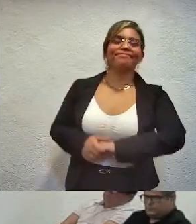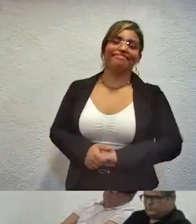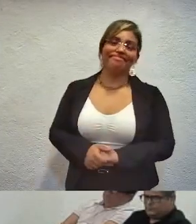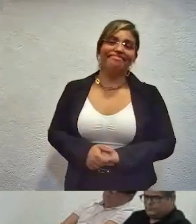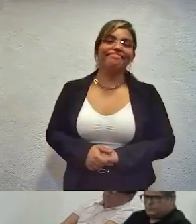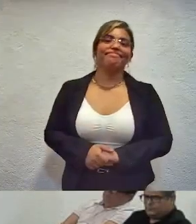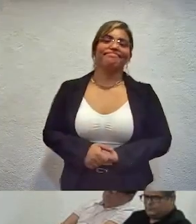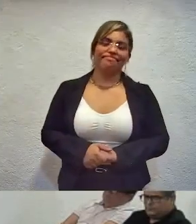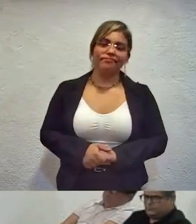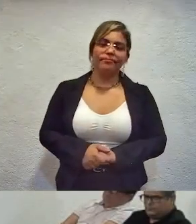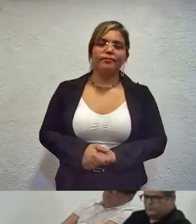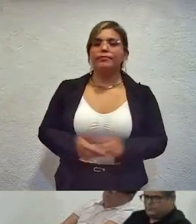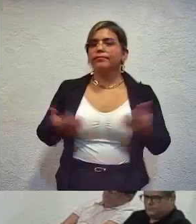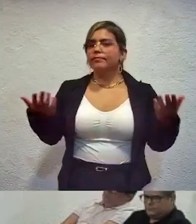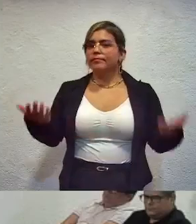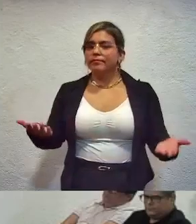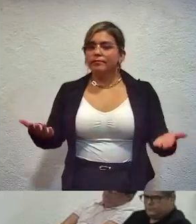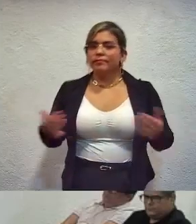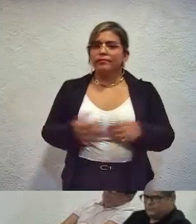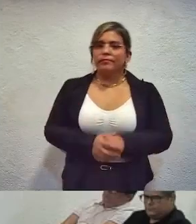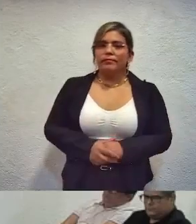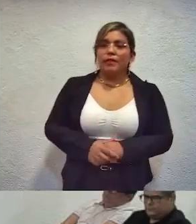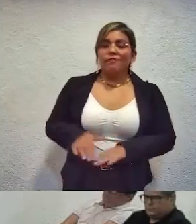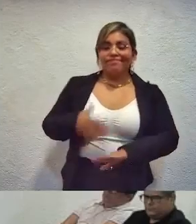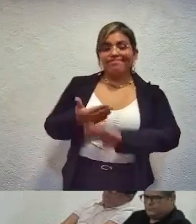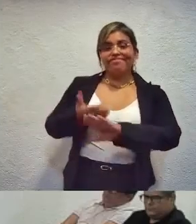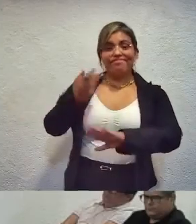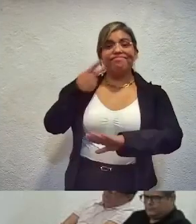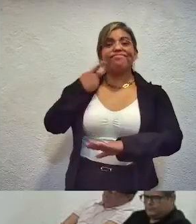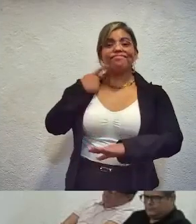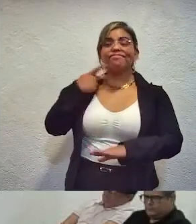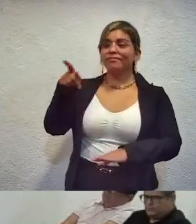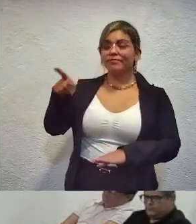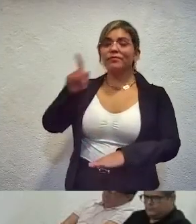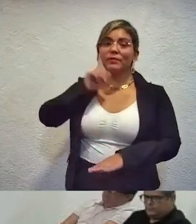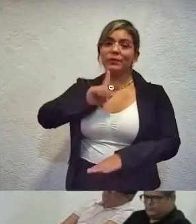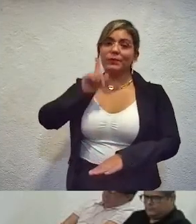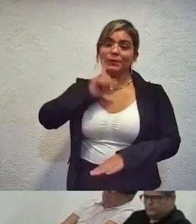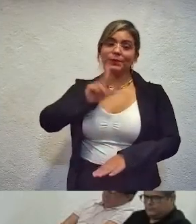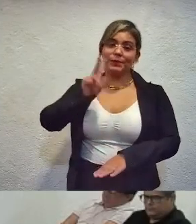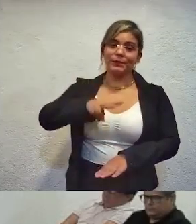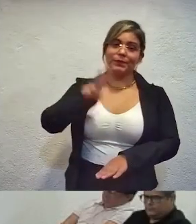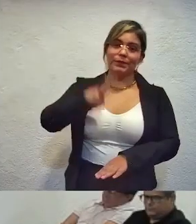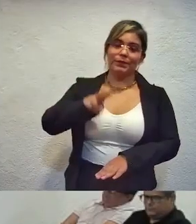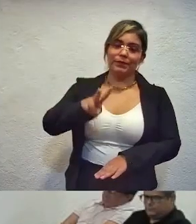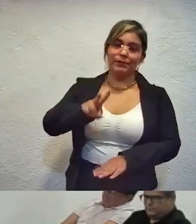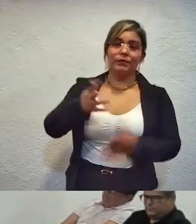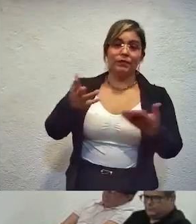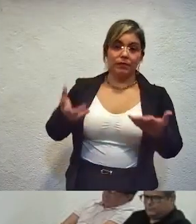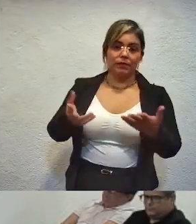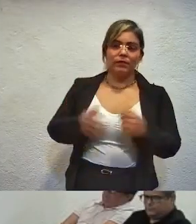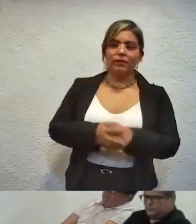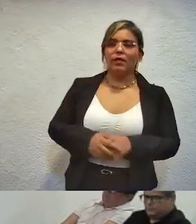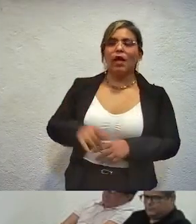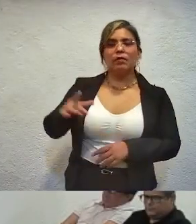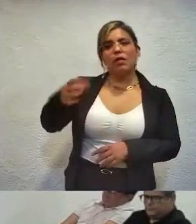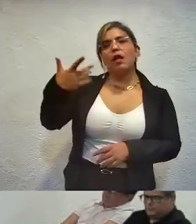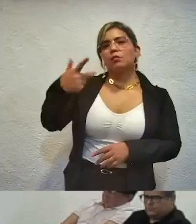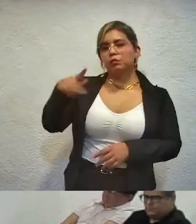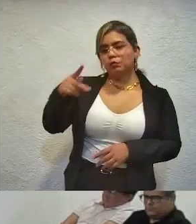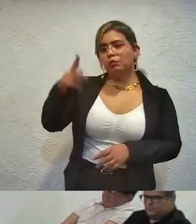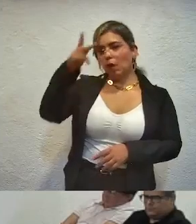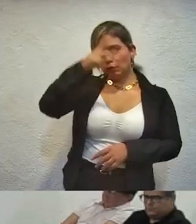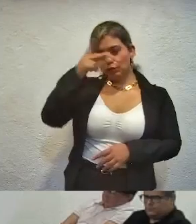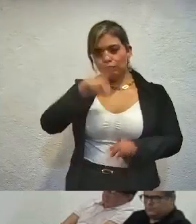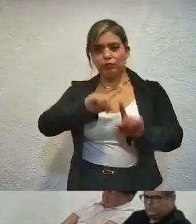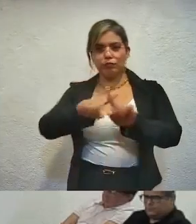Por ello, se determina la existencia de violencia política contra las mujeres en razón de género en sus modalidades simbólica y mediática previstas